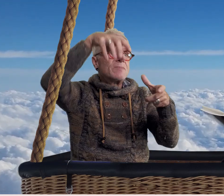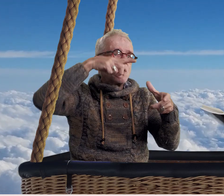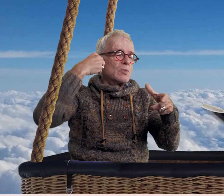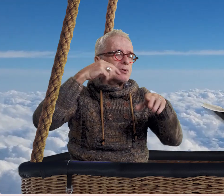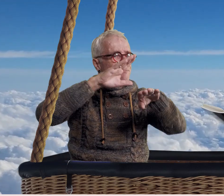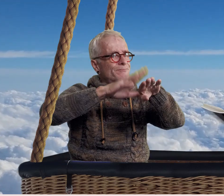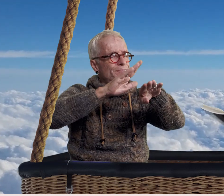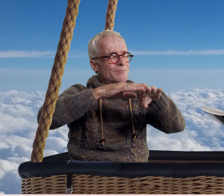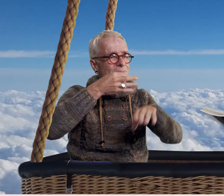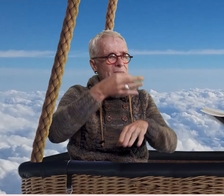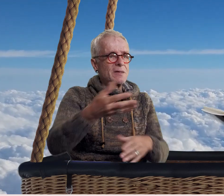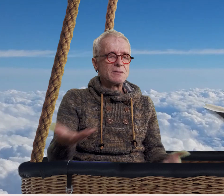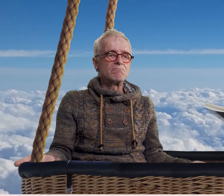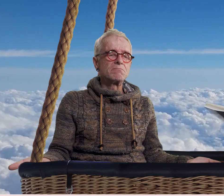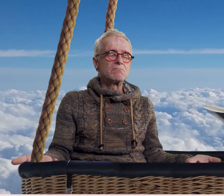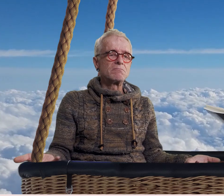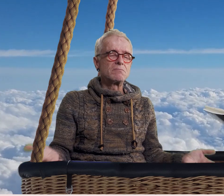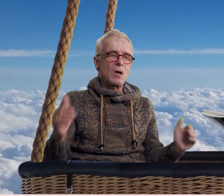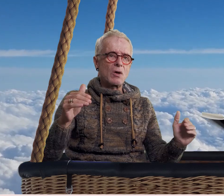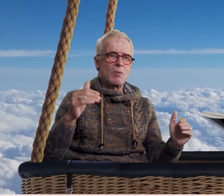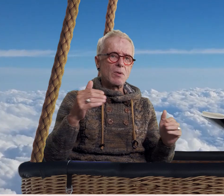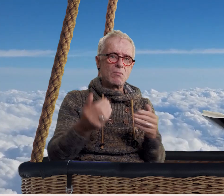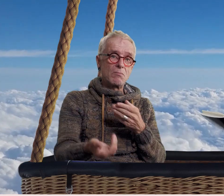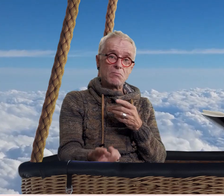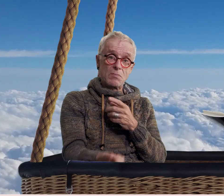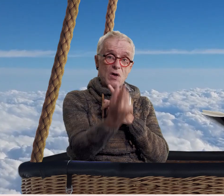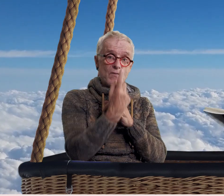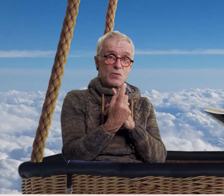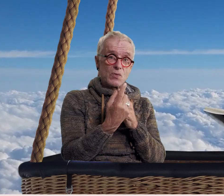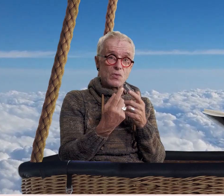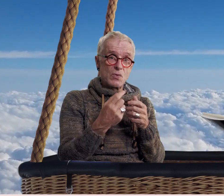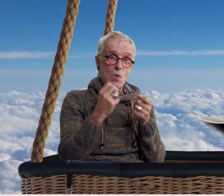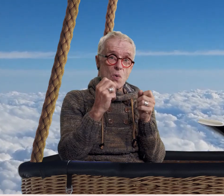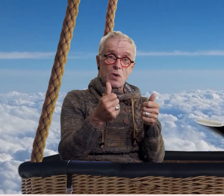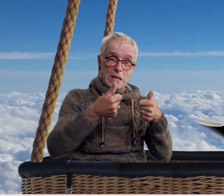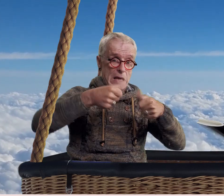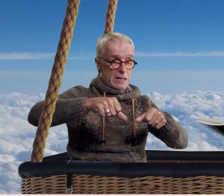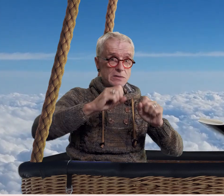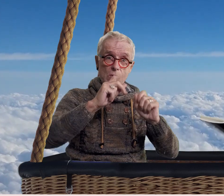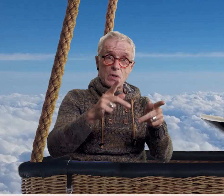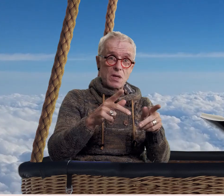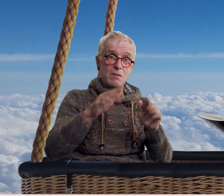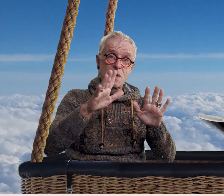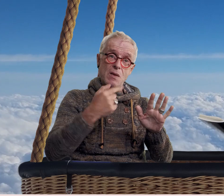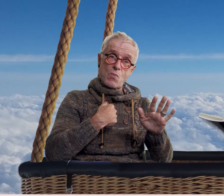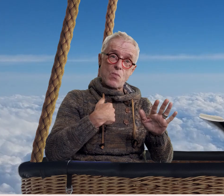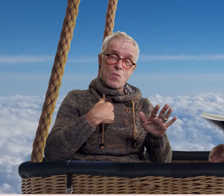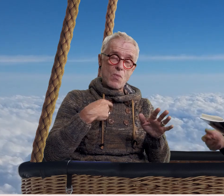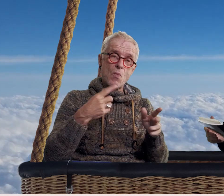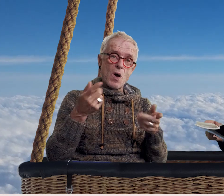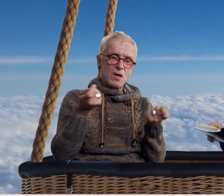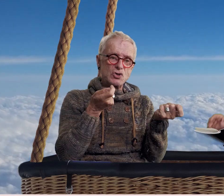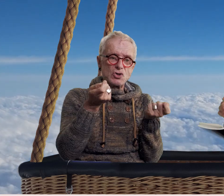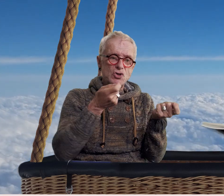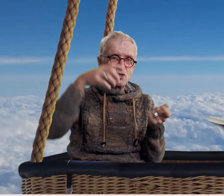Alors en prenant le seul parti possible, « Vous êtes venu, bien. » Vous resterez, bien. » « à moi seul appartient la conduite